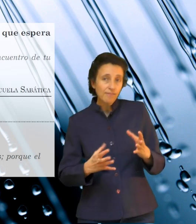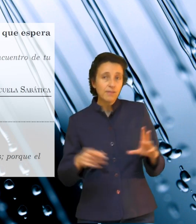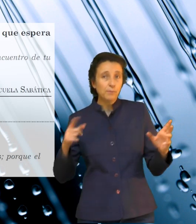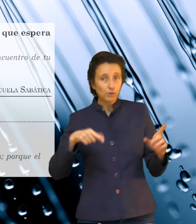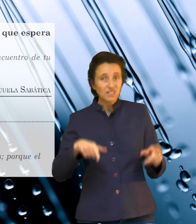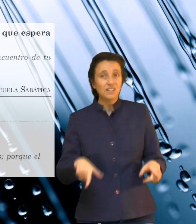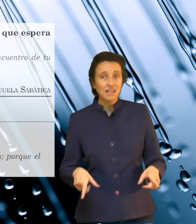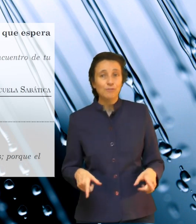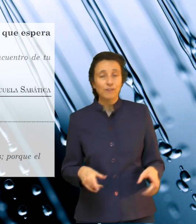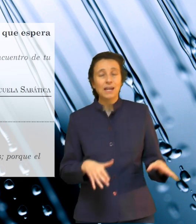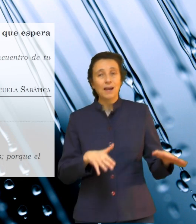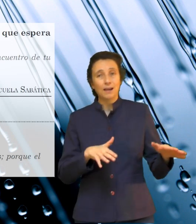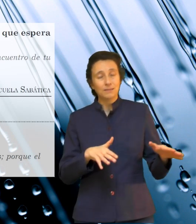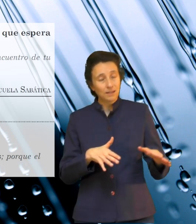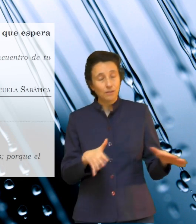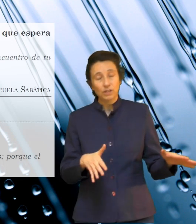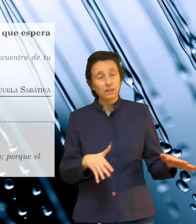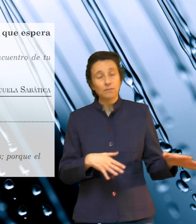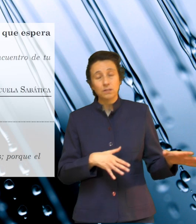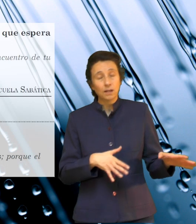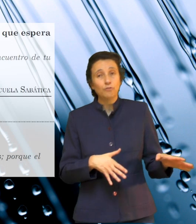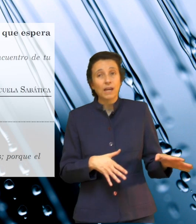nuestro alcance, pero que